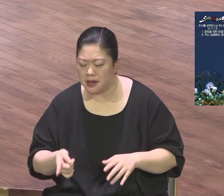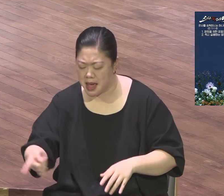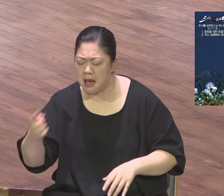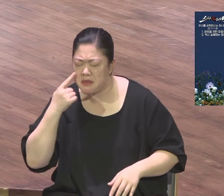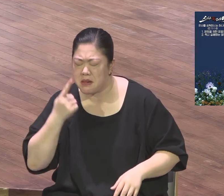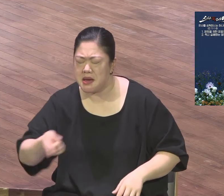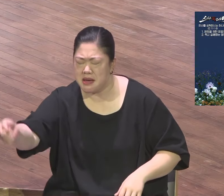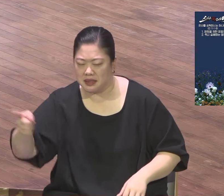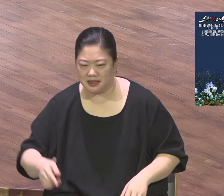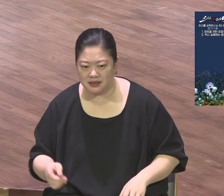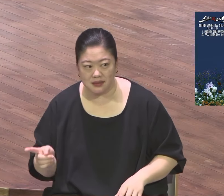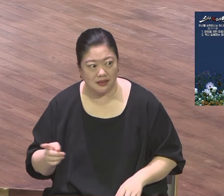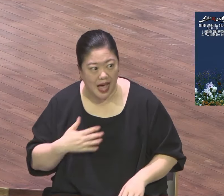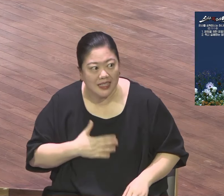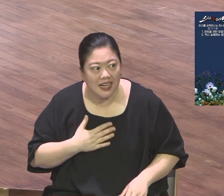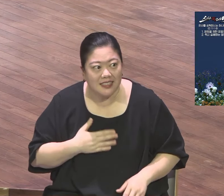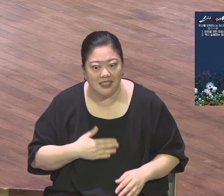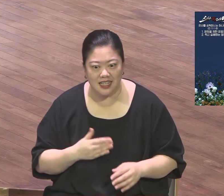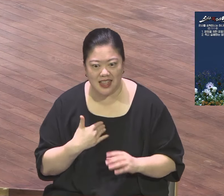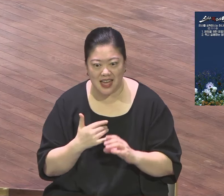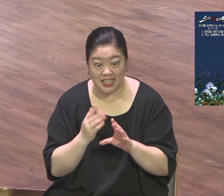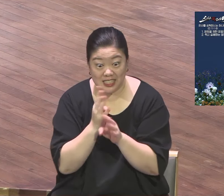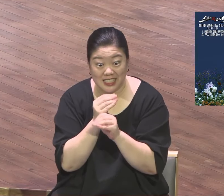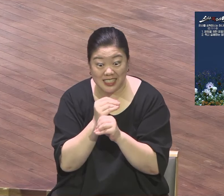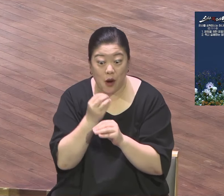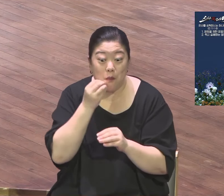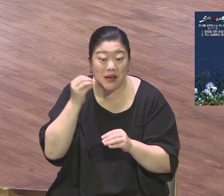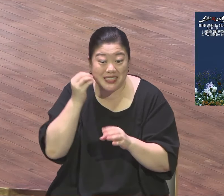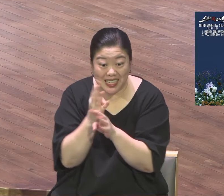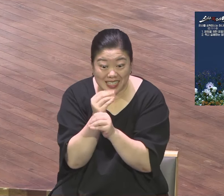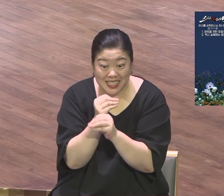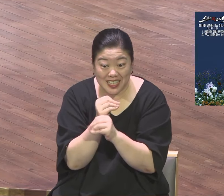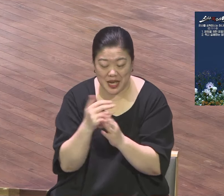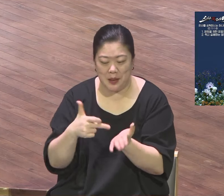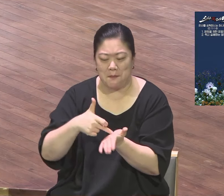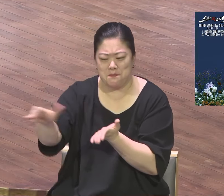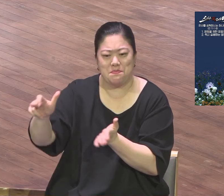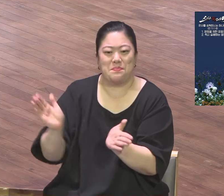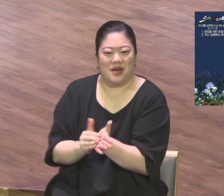매주 금요일마다 한 작품을 만든다. 뮤지컬처럼